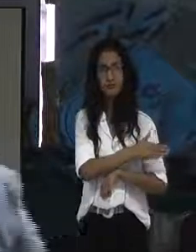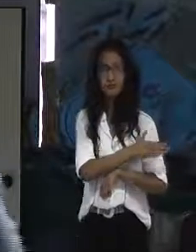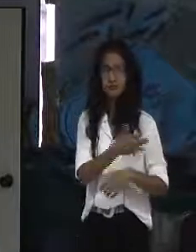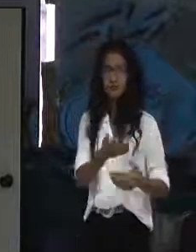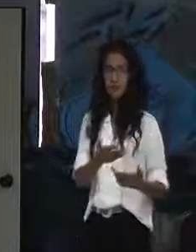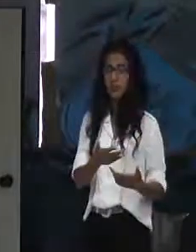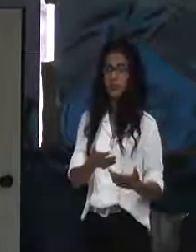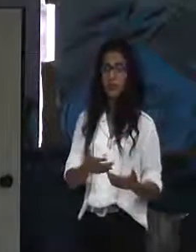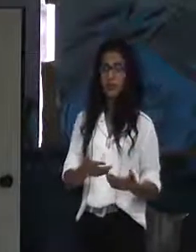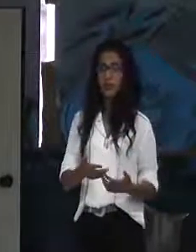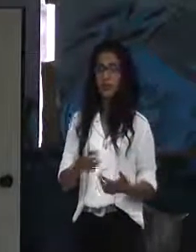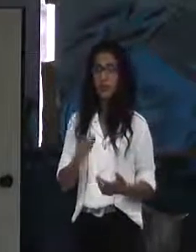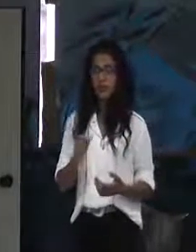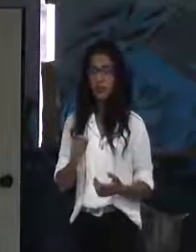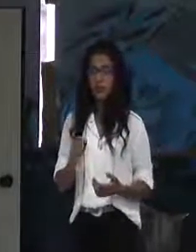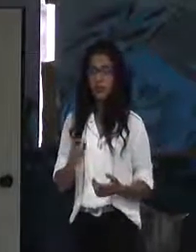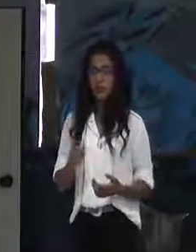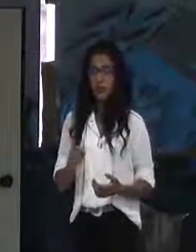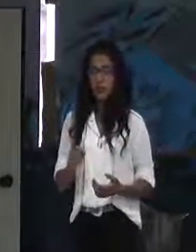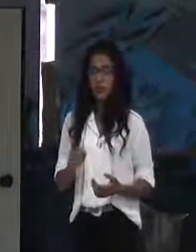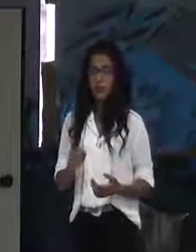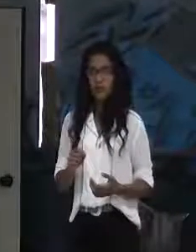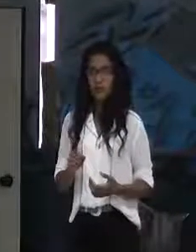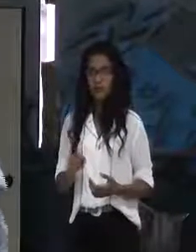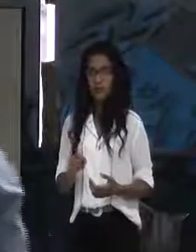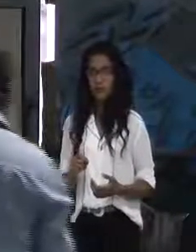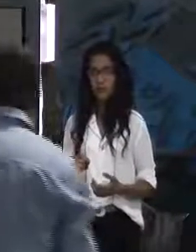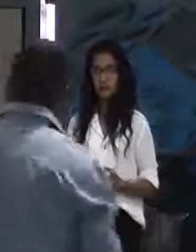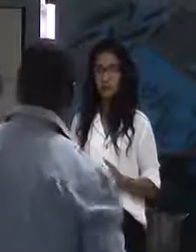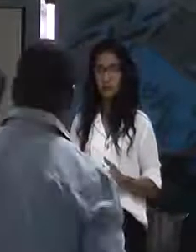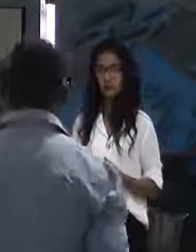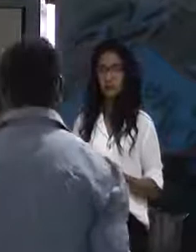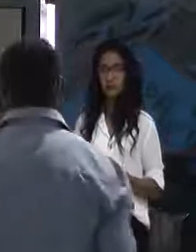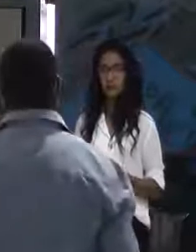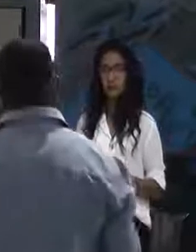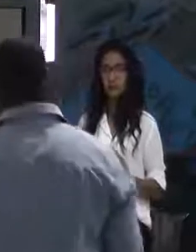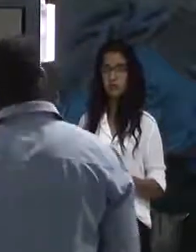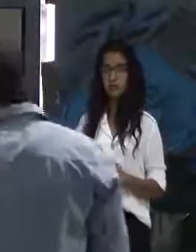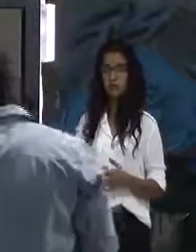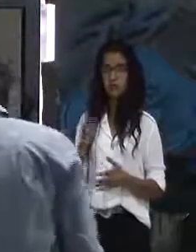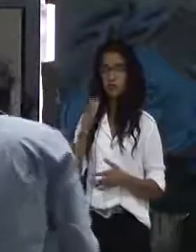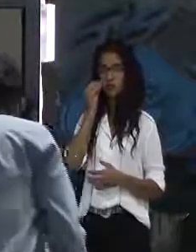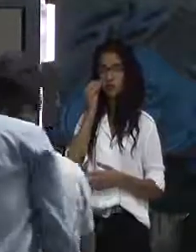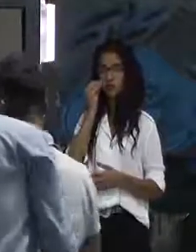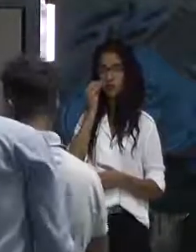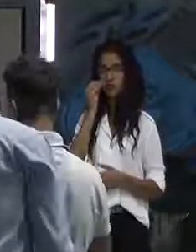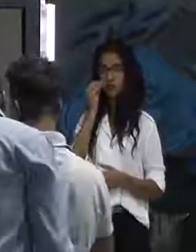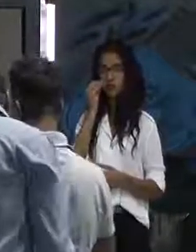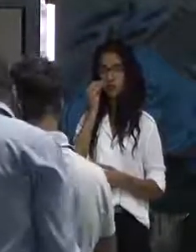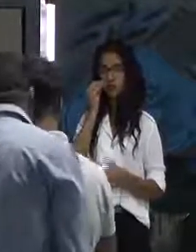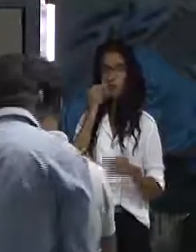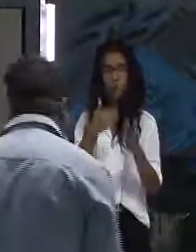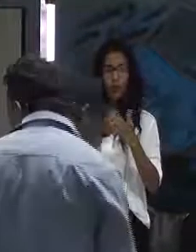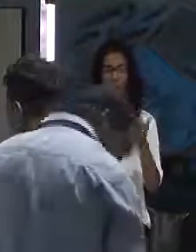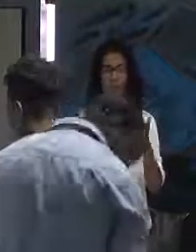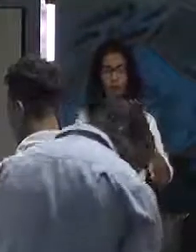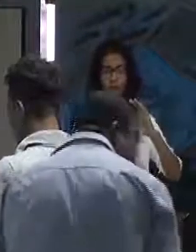vereador, no desagravo a esse poder. Eu entendo que qualquer chamado da Câmara de